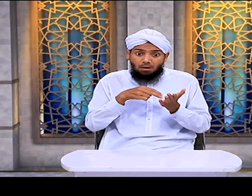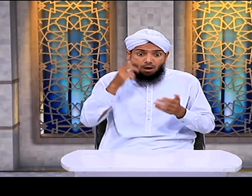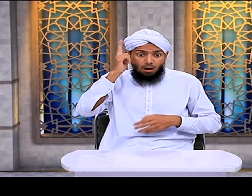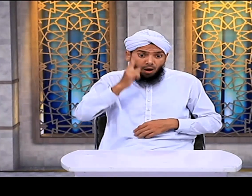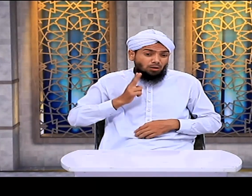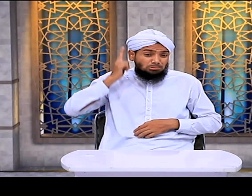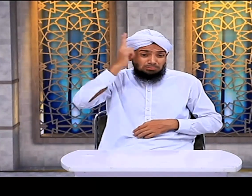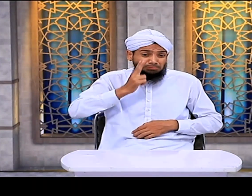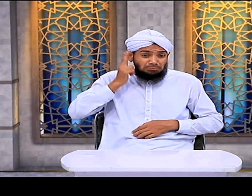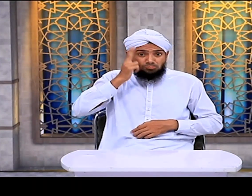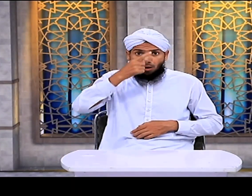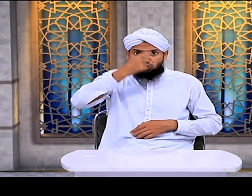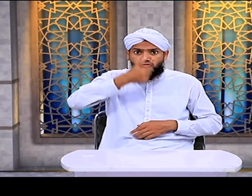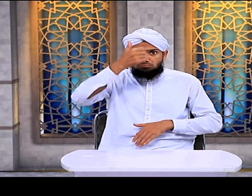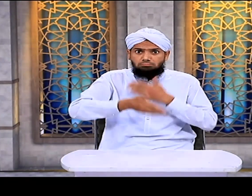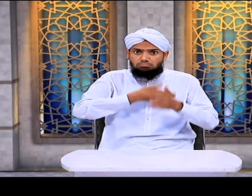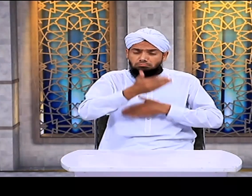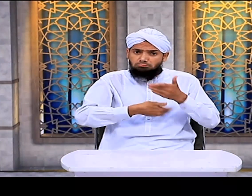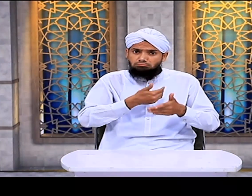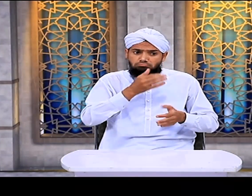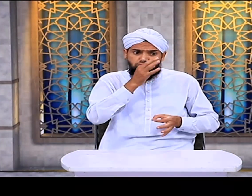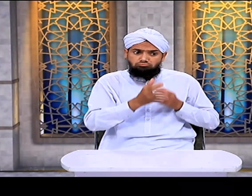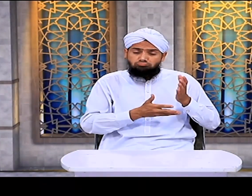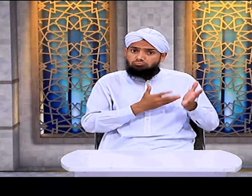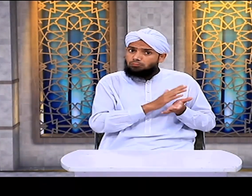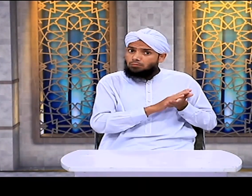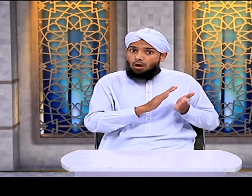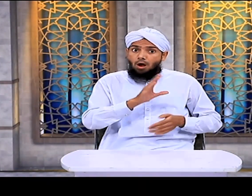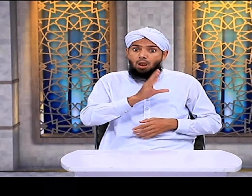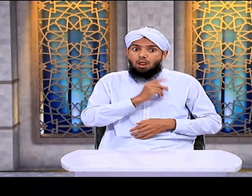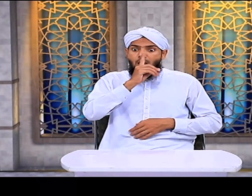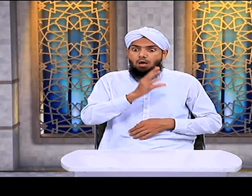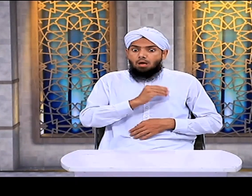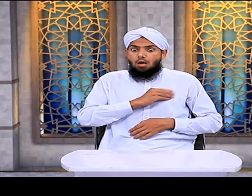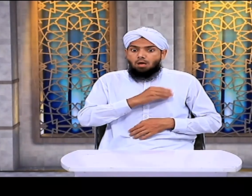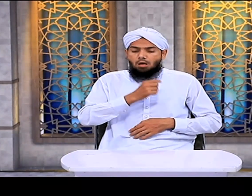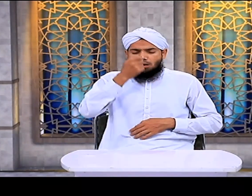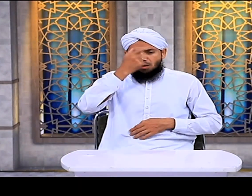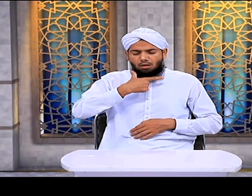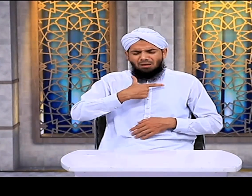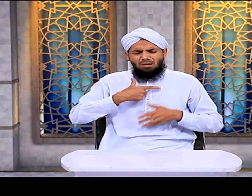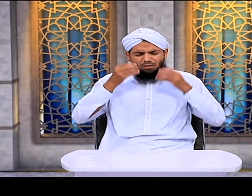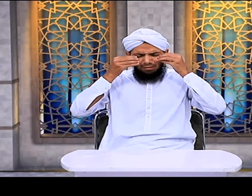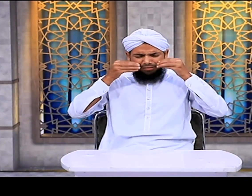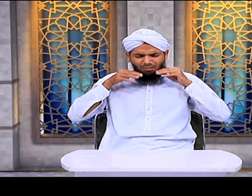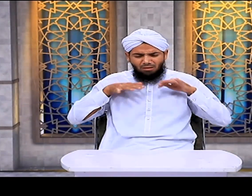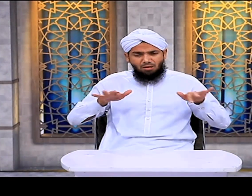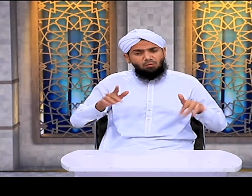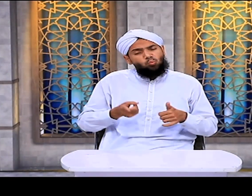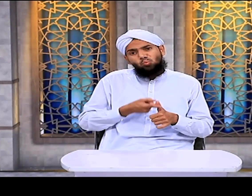باندھیں گے تو انشاءاللہ الکریم خوف خدا سے دل کانپ اٹھے گا اور آنکھوں میں آنسو بھی آ ہی جائیں گے۔